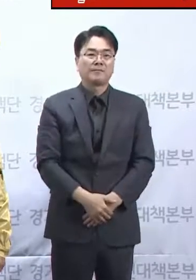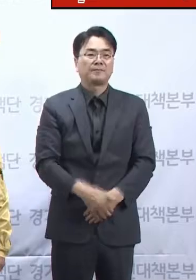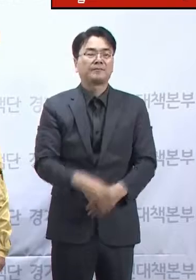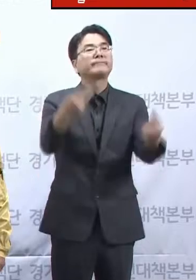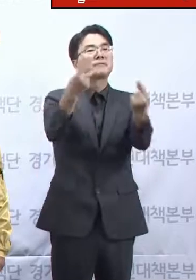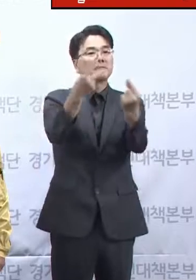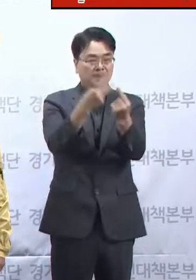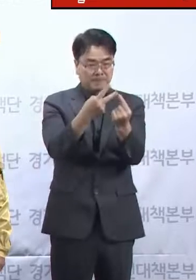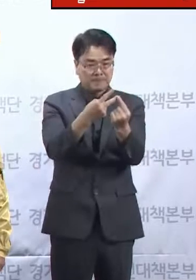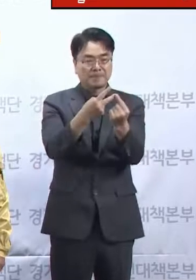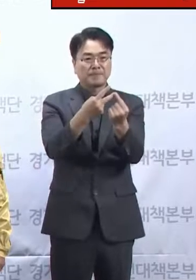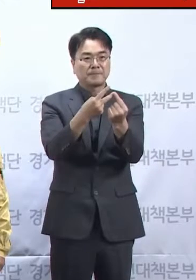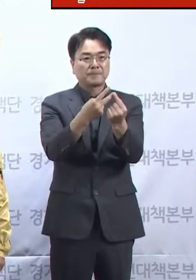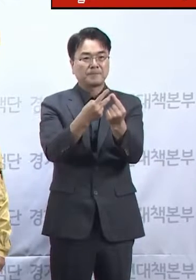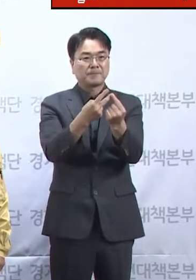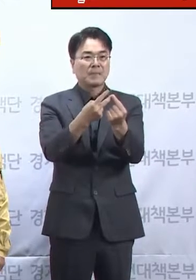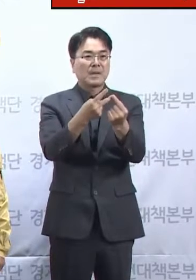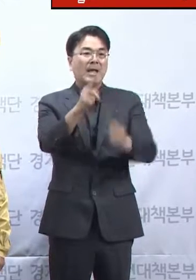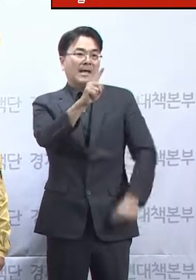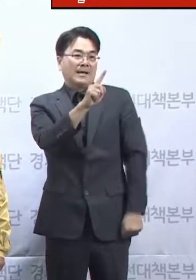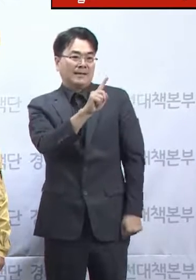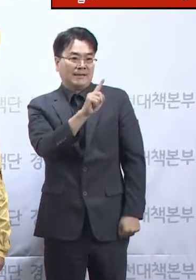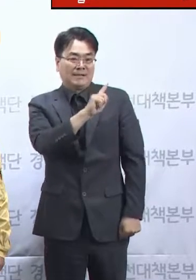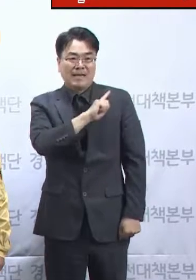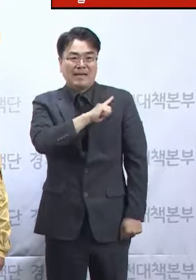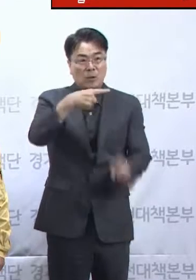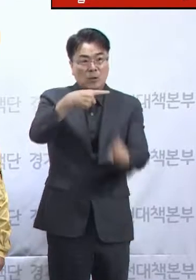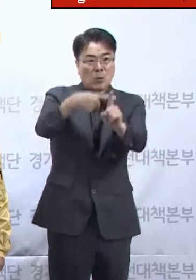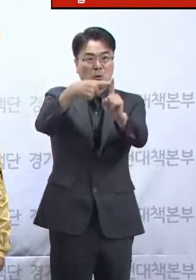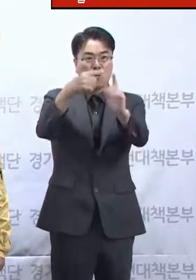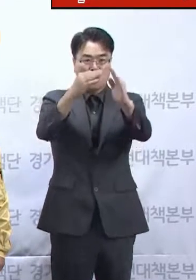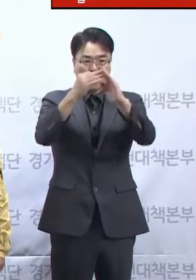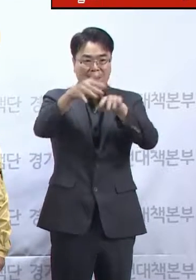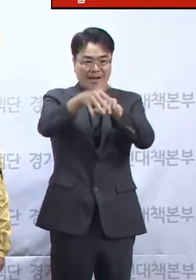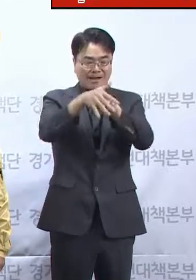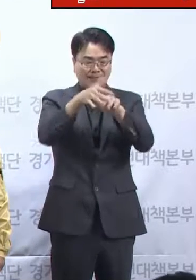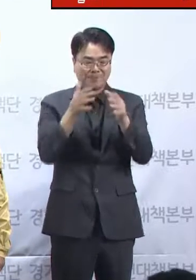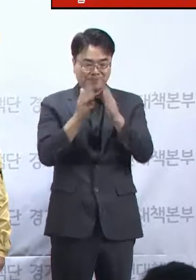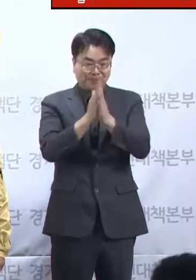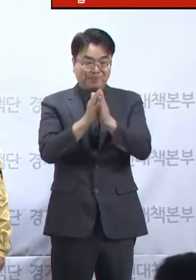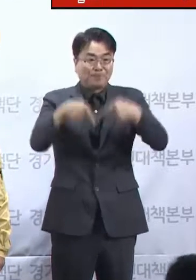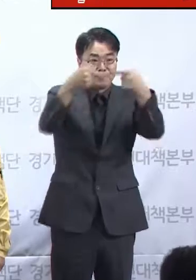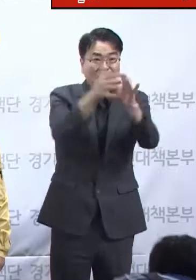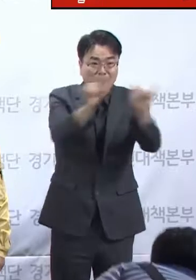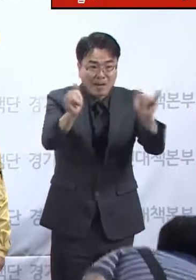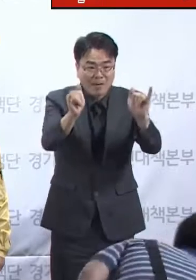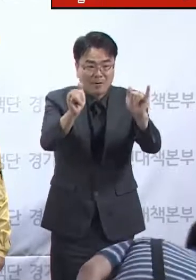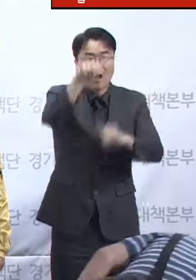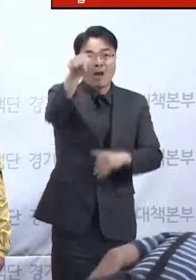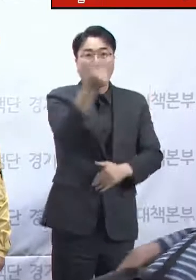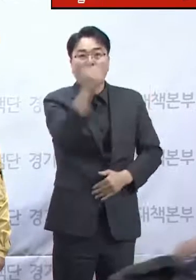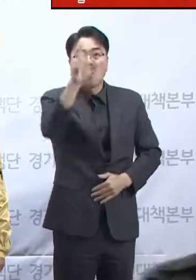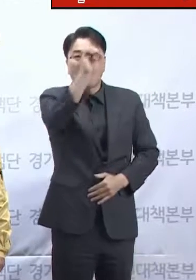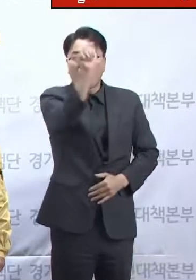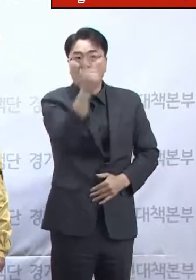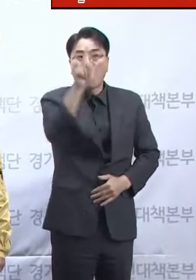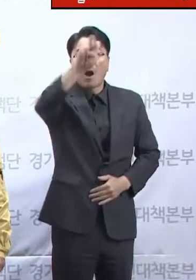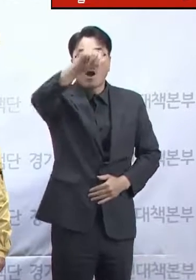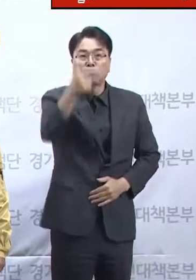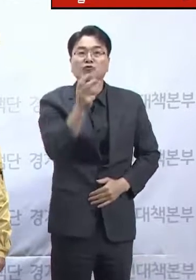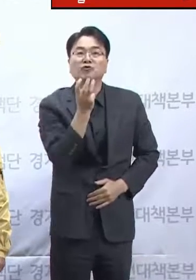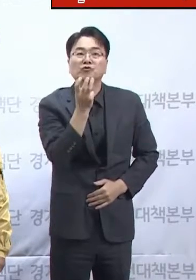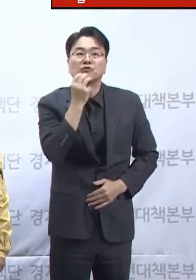조치입니다. 제1교회 집회 참여자와 광화문 지역 방문자에 대해서 진단